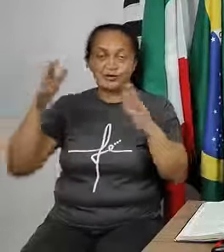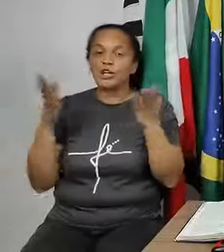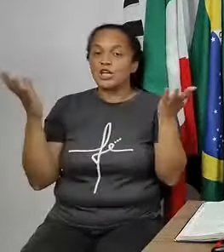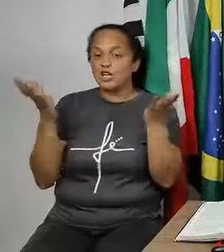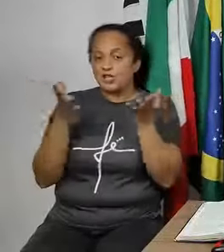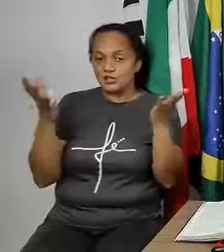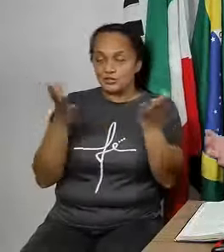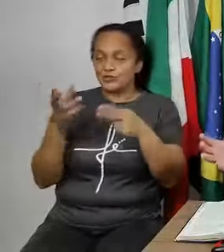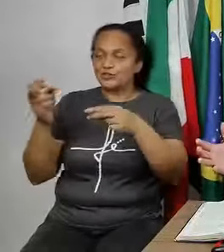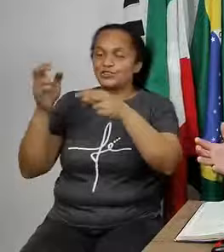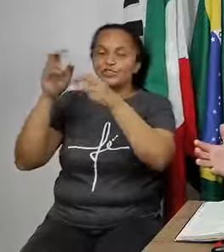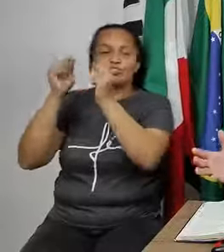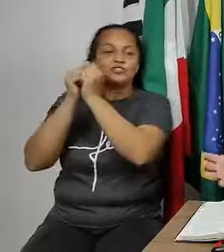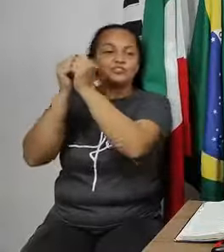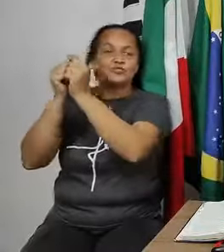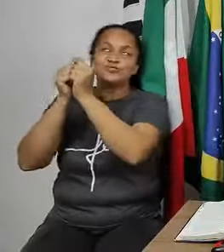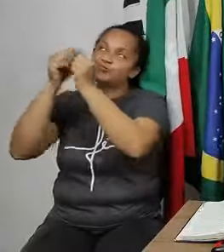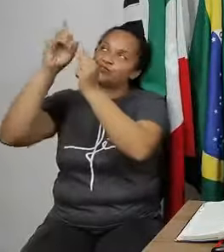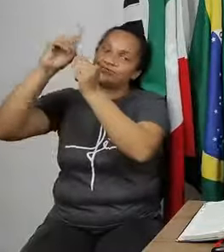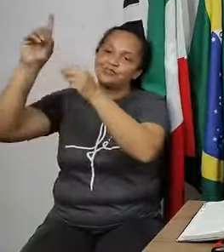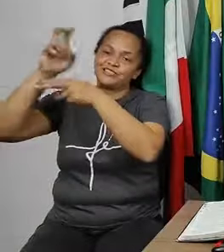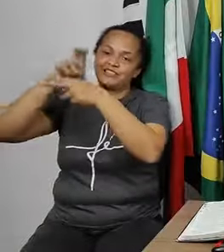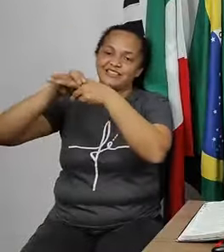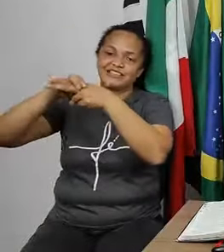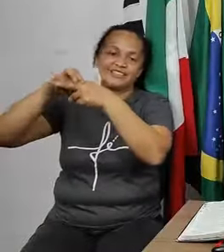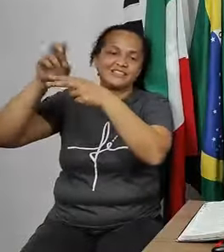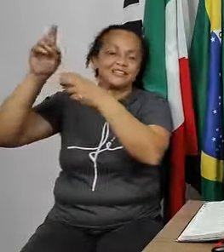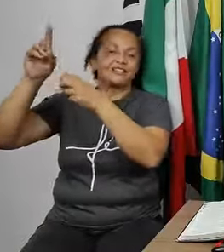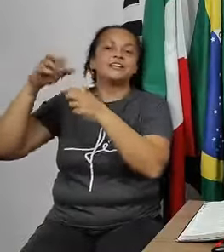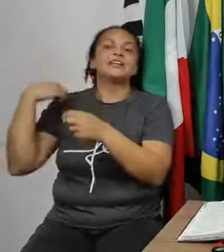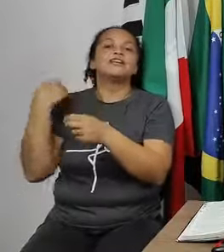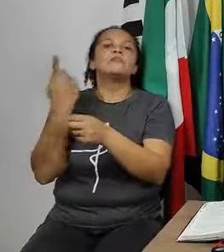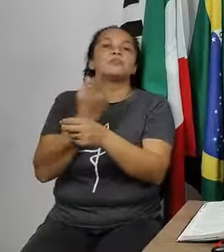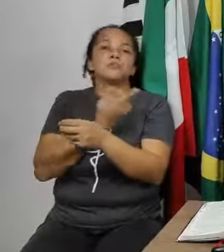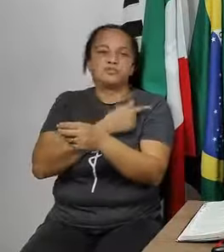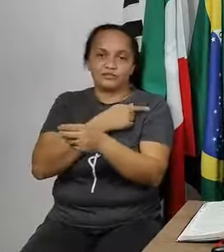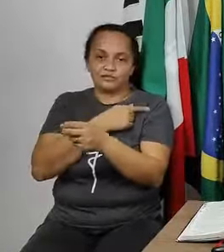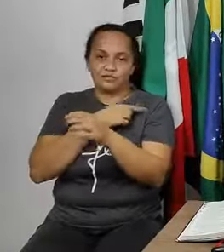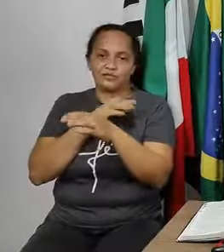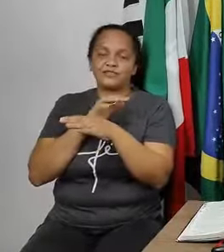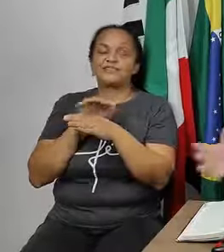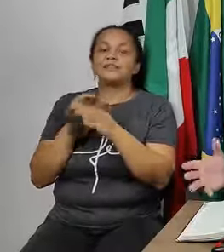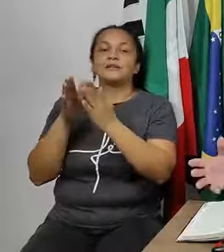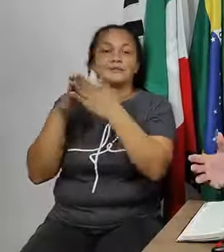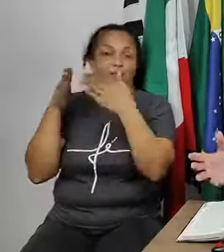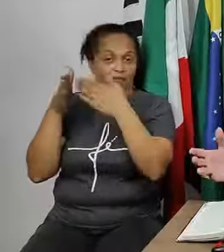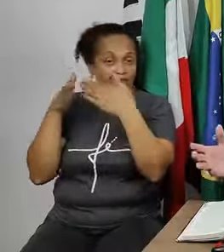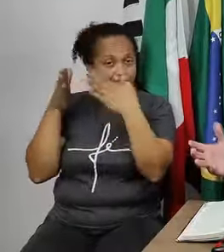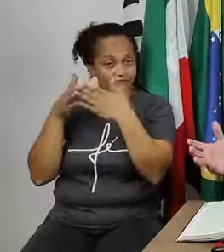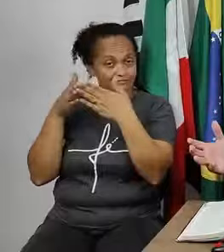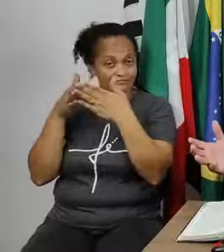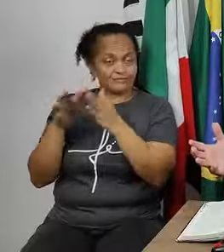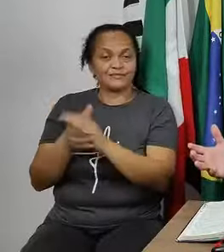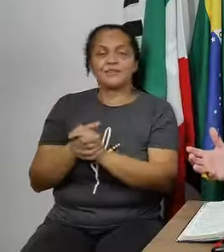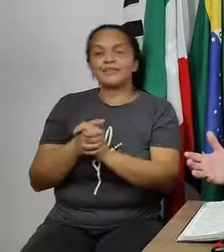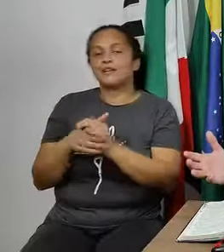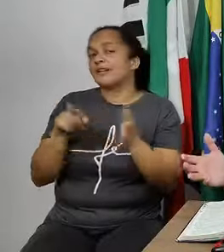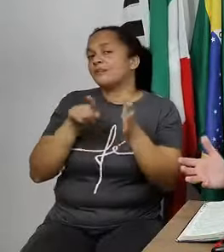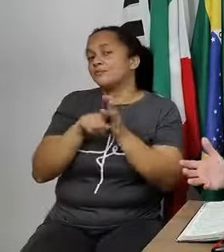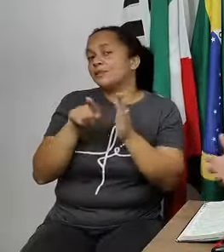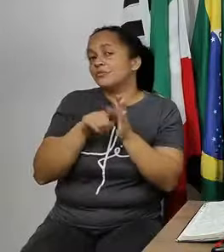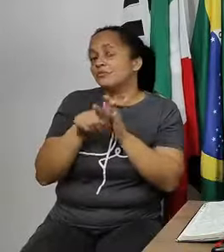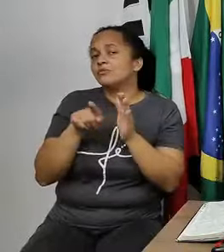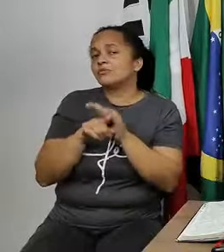de Deus e por nós intercede. Aí ele faz uma outra pergunta: quem nos separará do amor